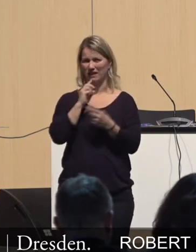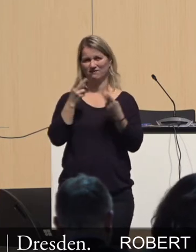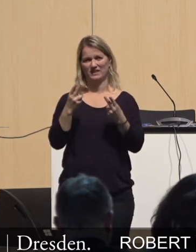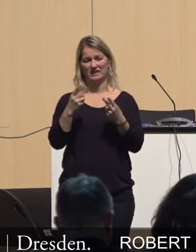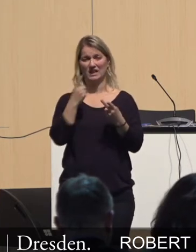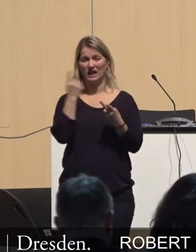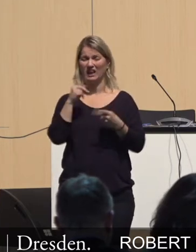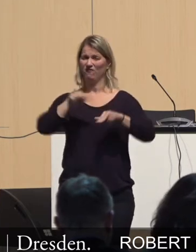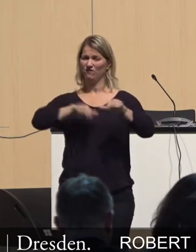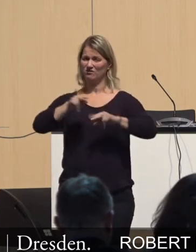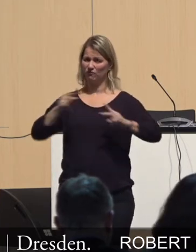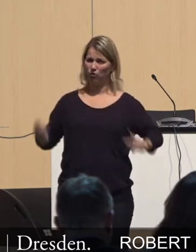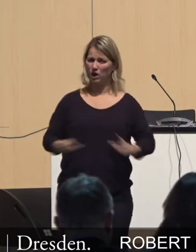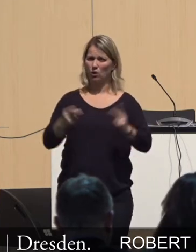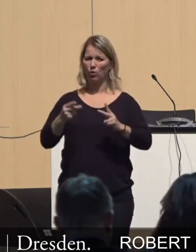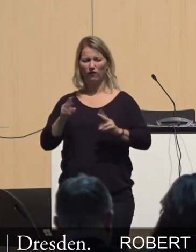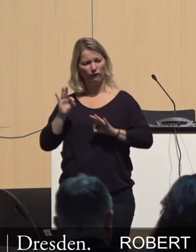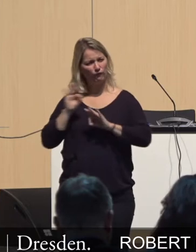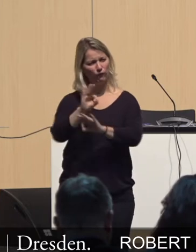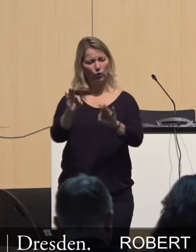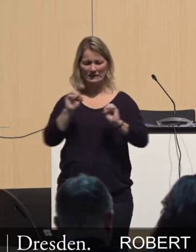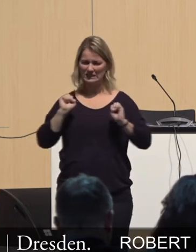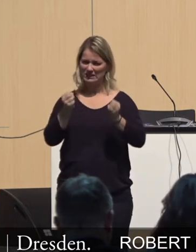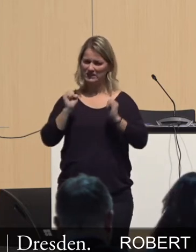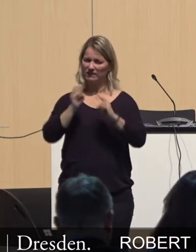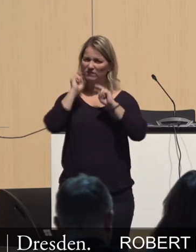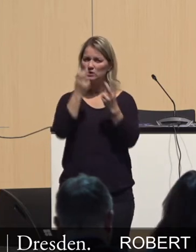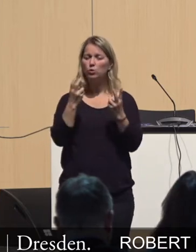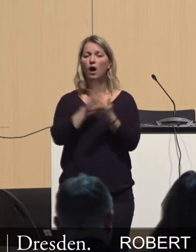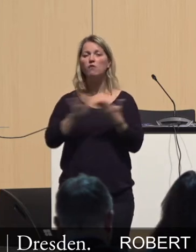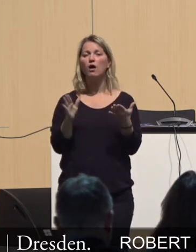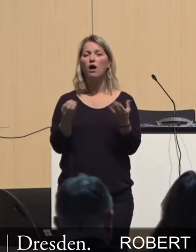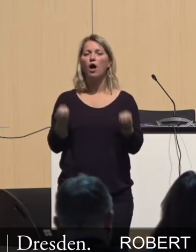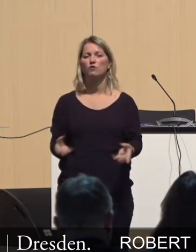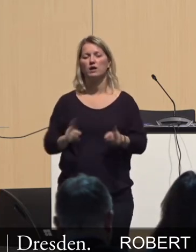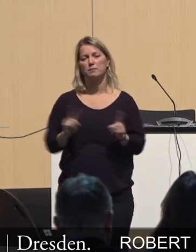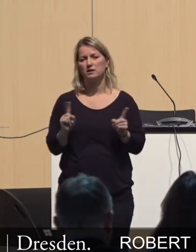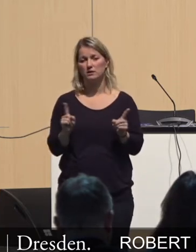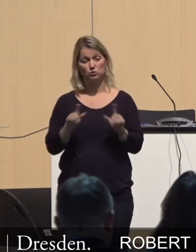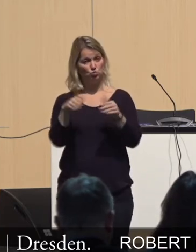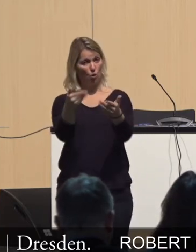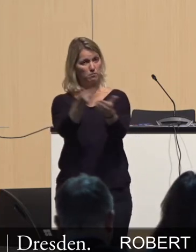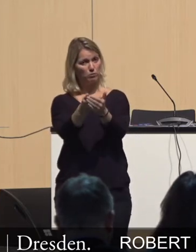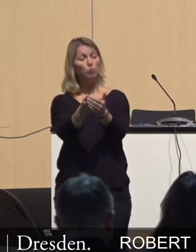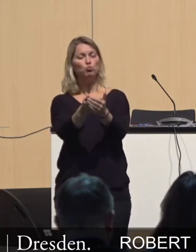zum Schluss versucht, etwas möglich zu machen und nicht kampflos aufgibt. Wir sollten diesem Beispiel folgen